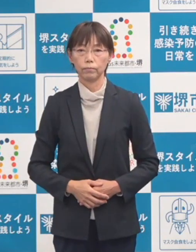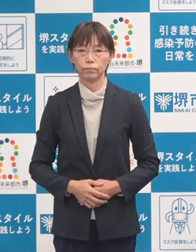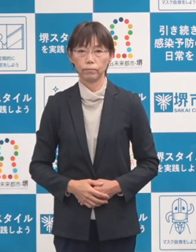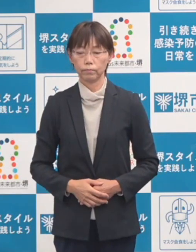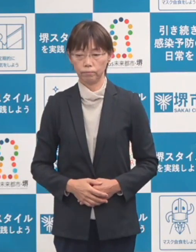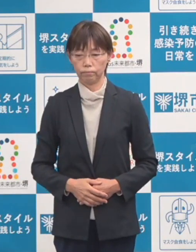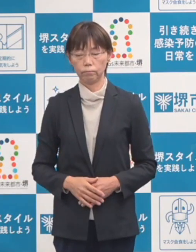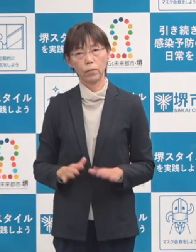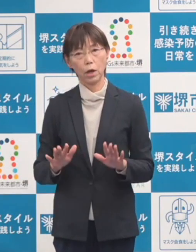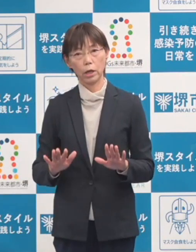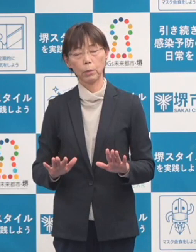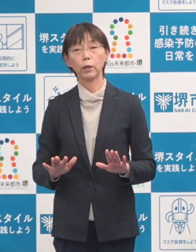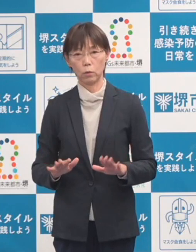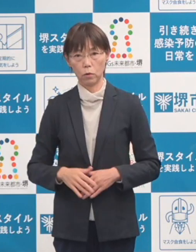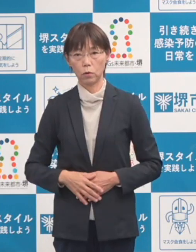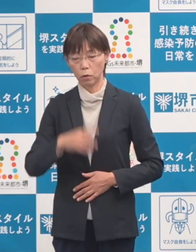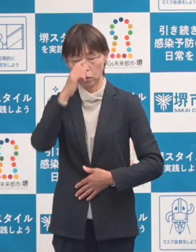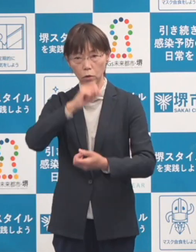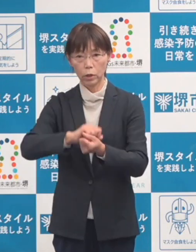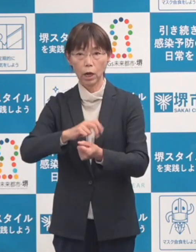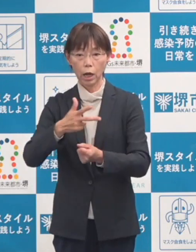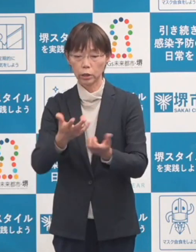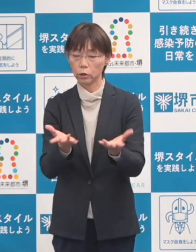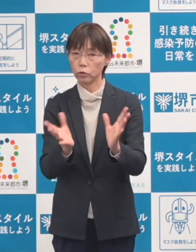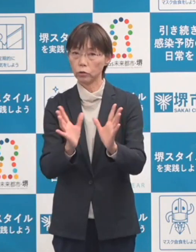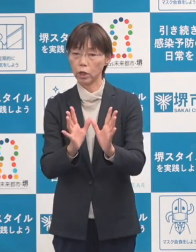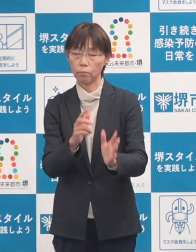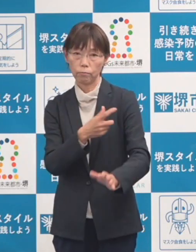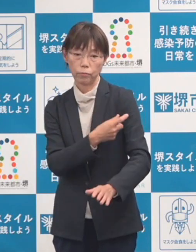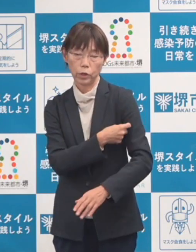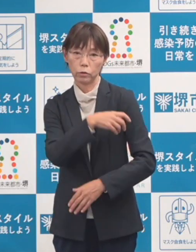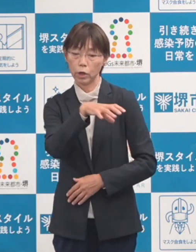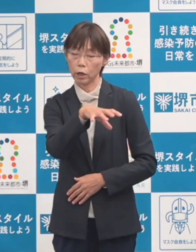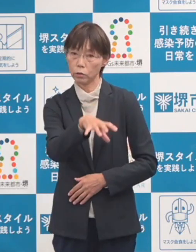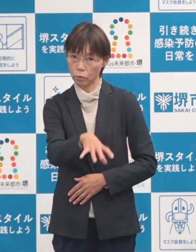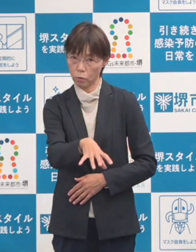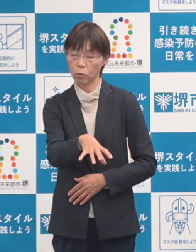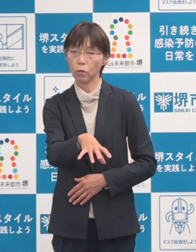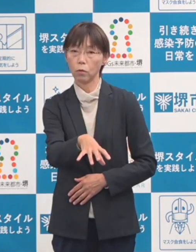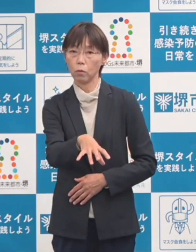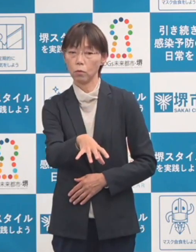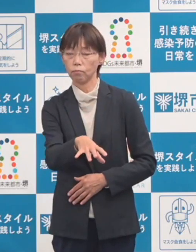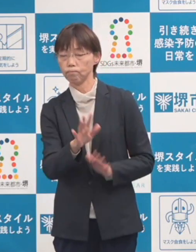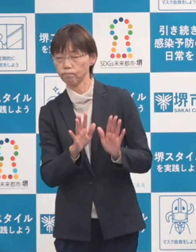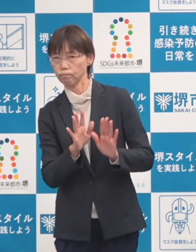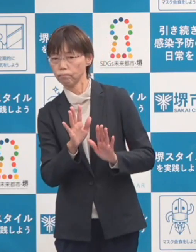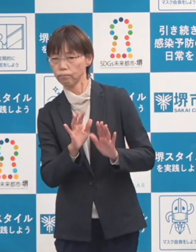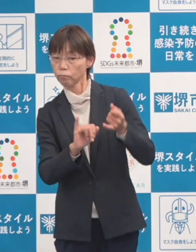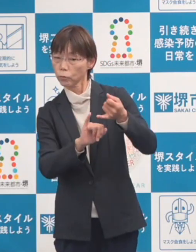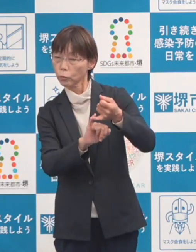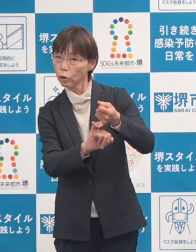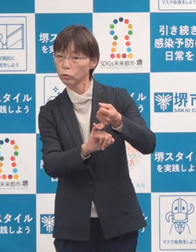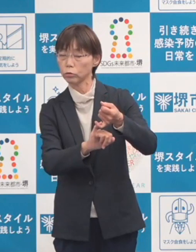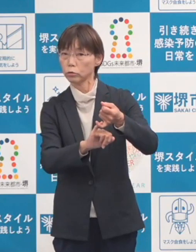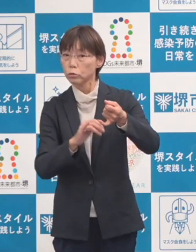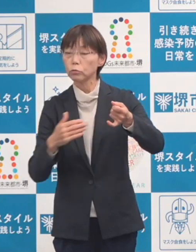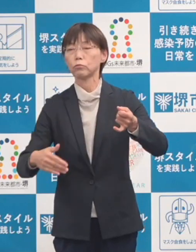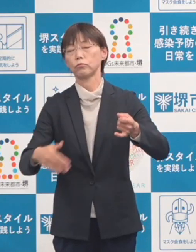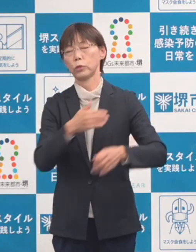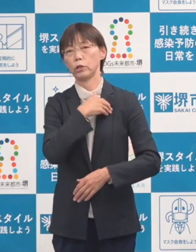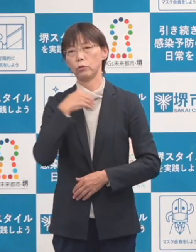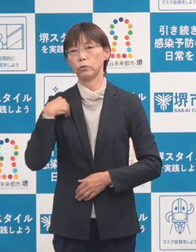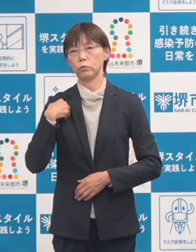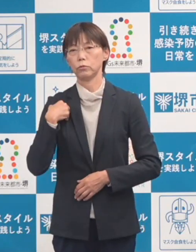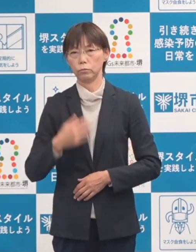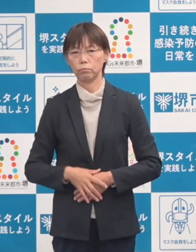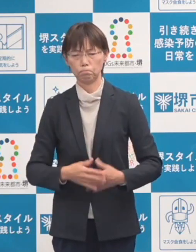今のところ市内の集団接種会場の状況を見ていましても、予約にまだ空きがある状況です。埋まって